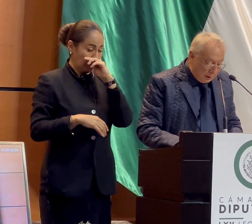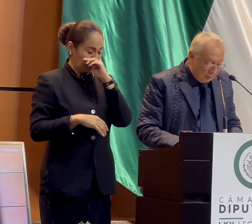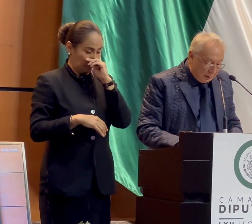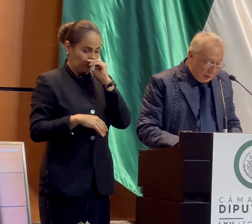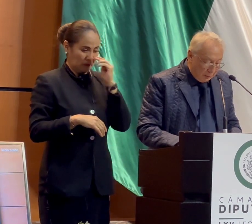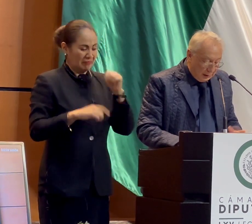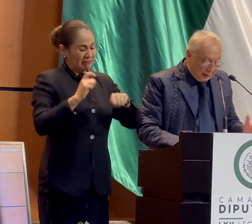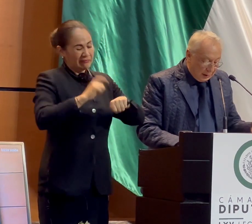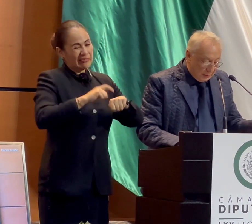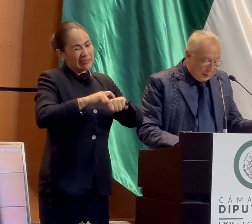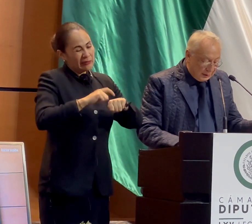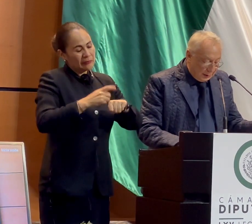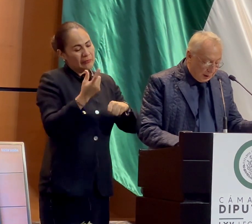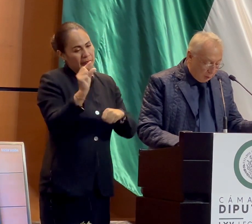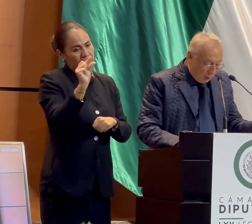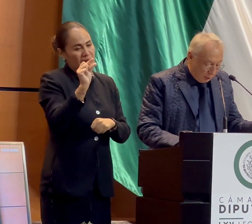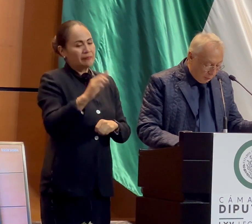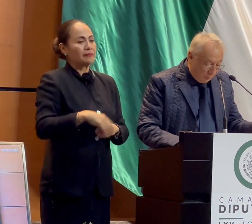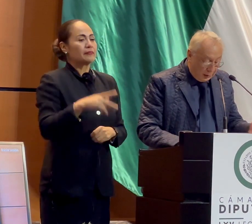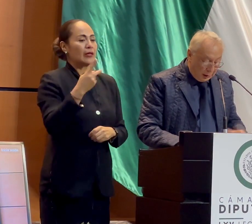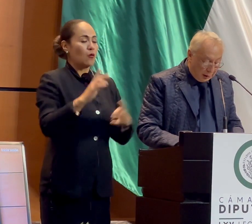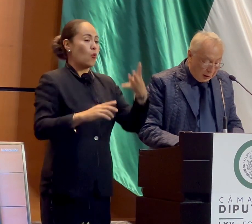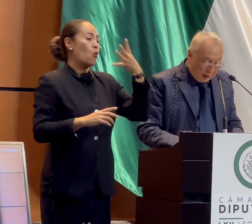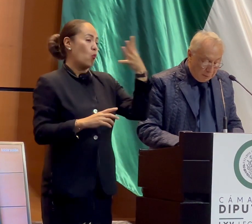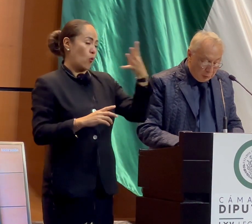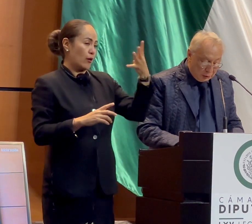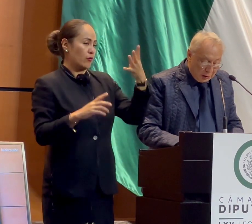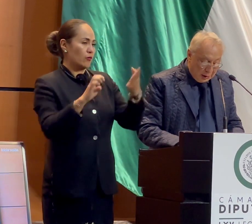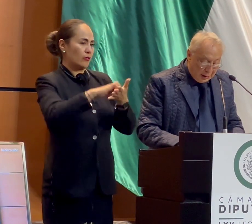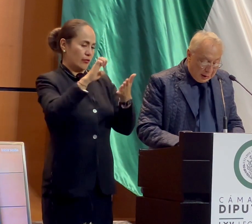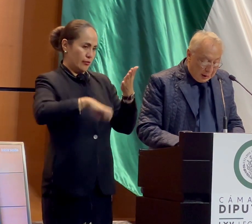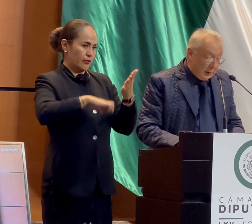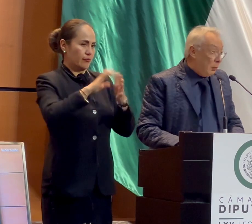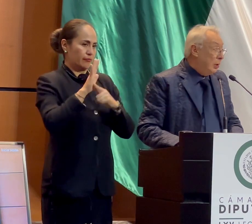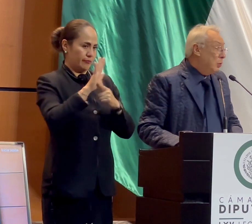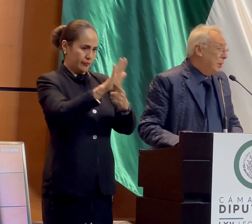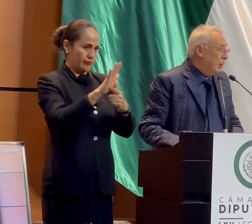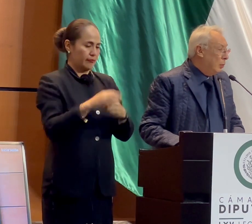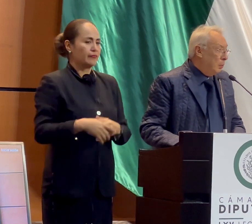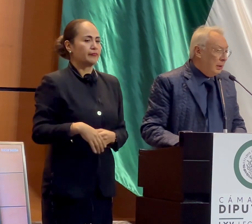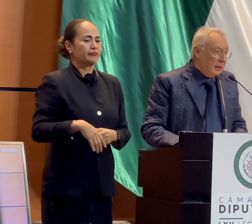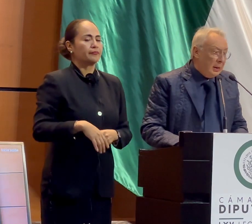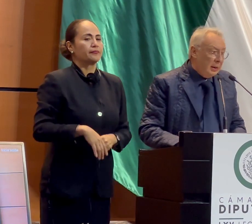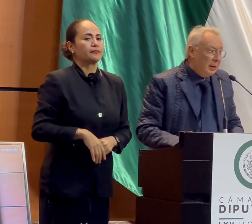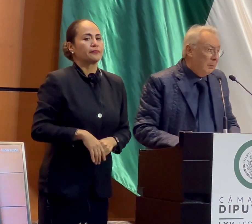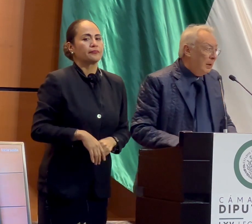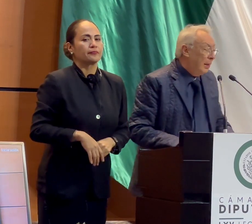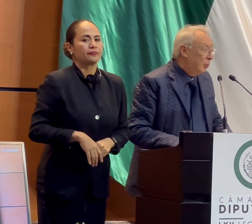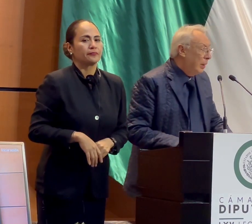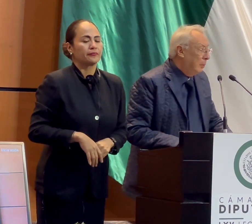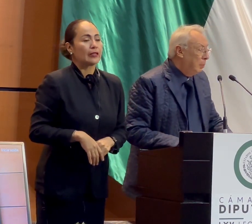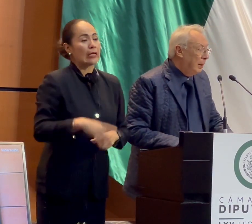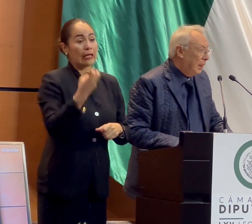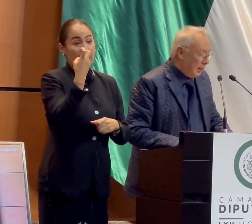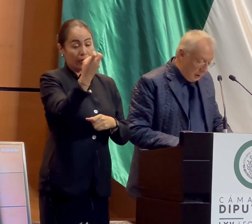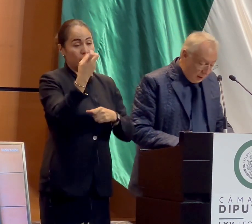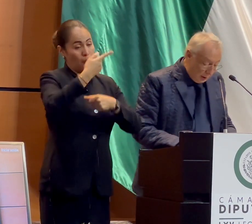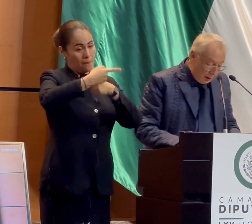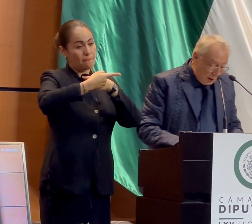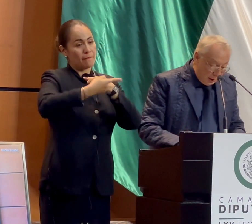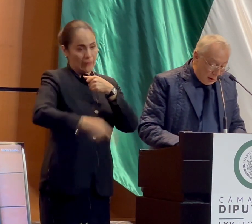voy a permitirme nada más citar 4 ejemplos de lo dicho anteriormente y del peligro que